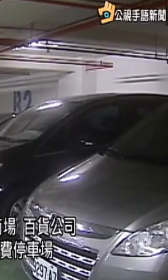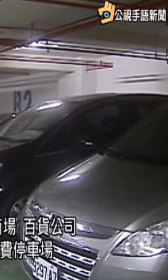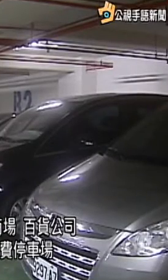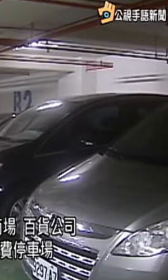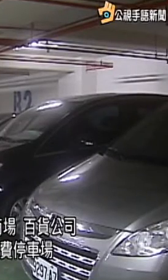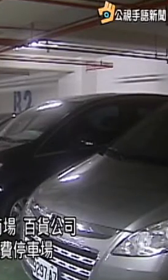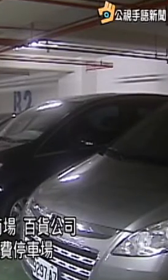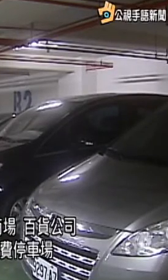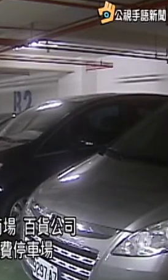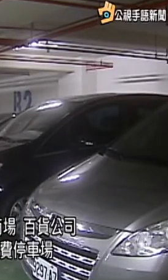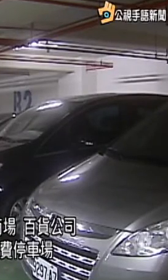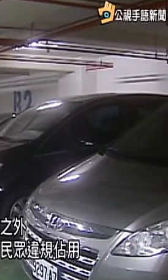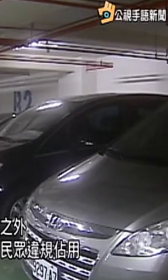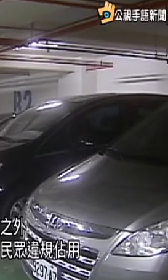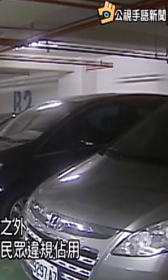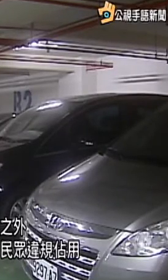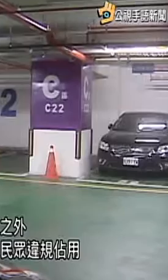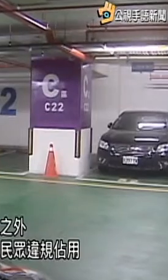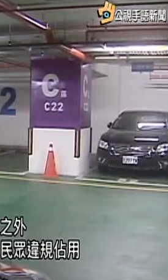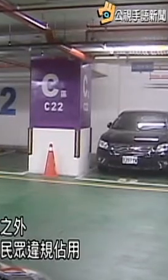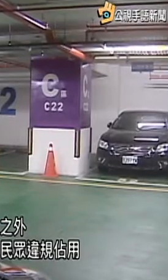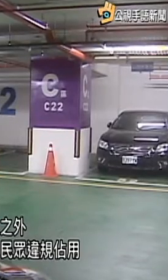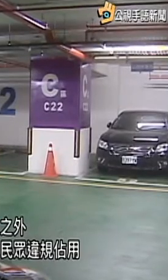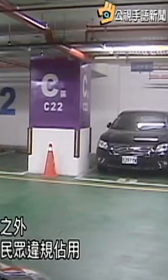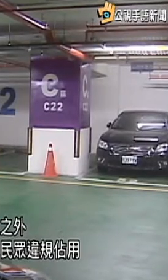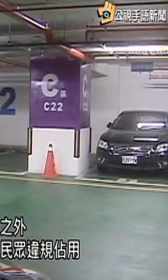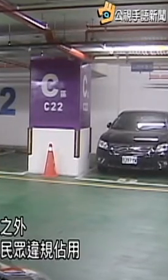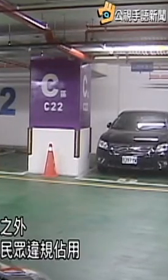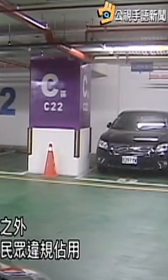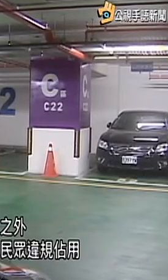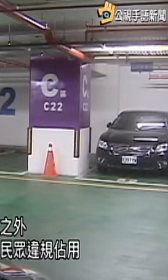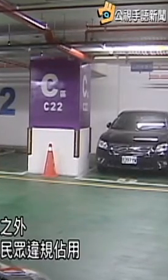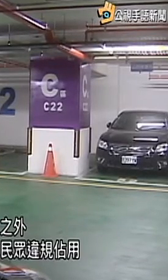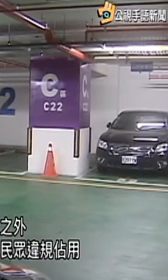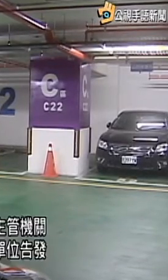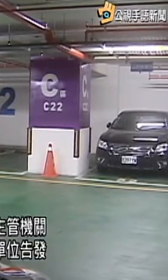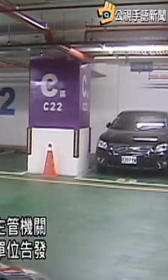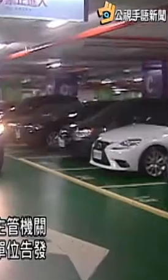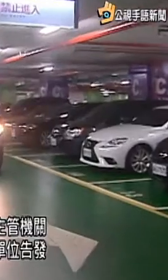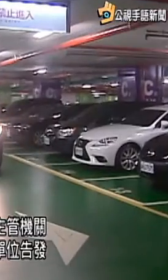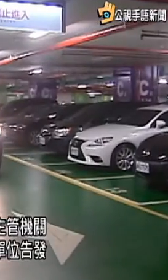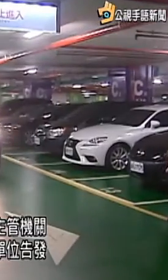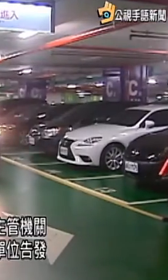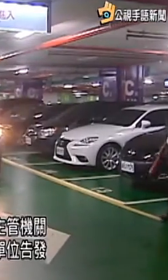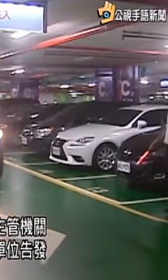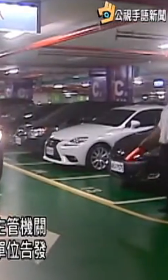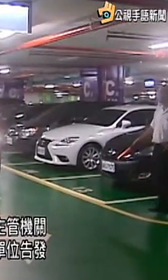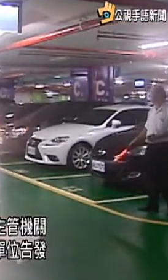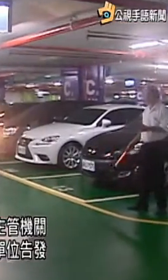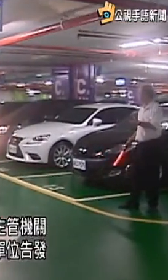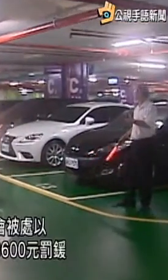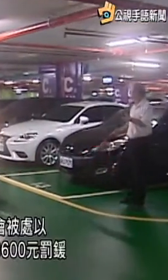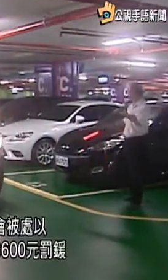费停车场。除此之外，如果业者发现民众违规占用，没有向主管机关或警察单位告发，业者将会被